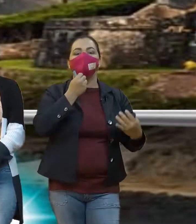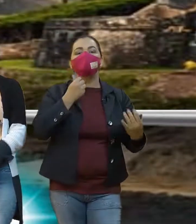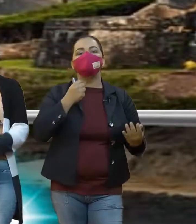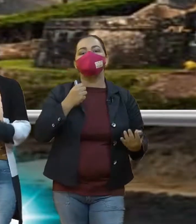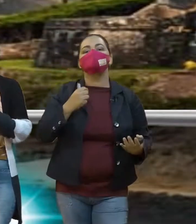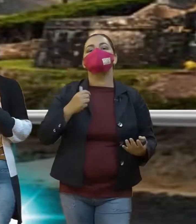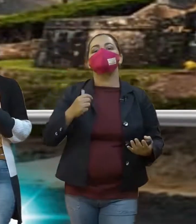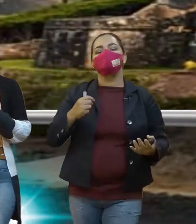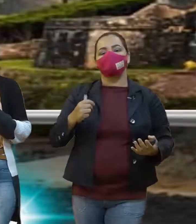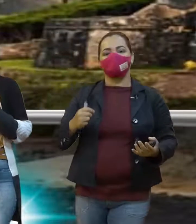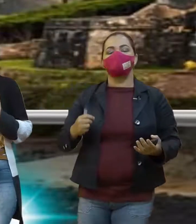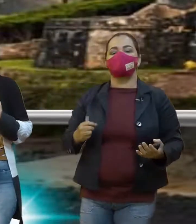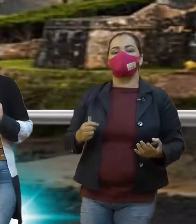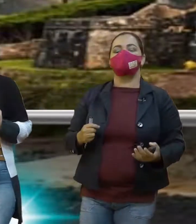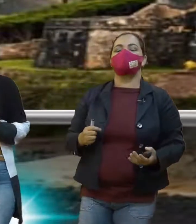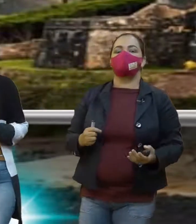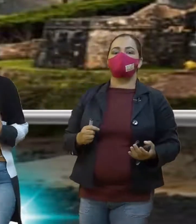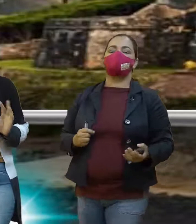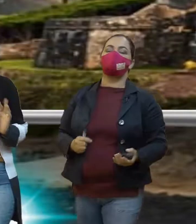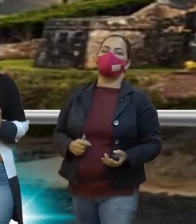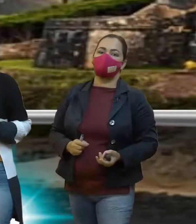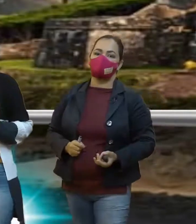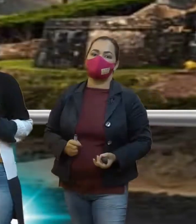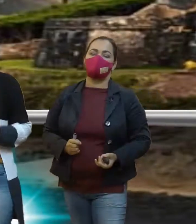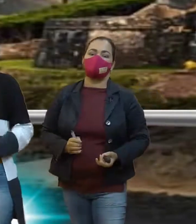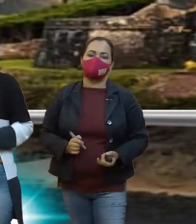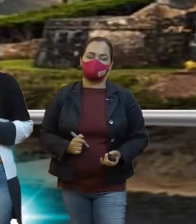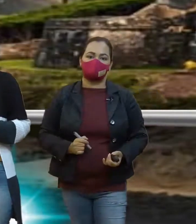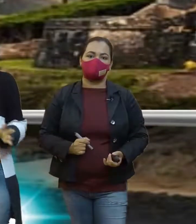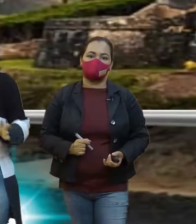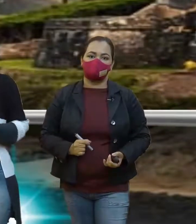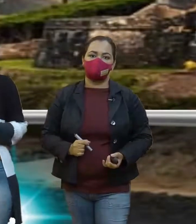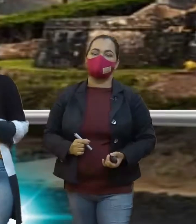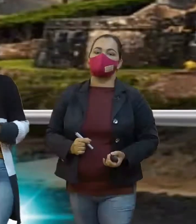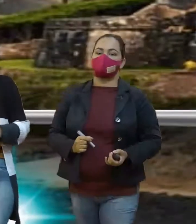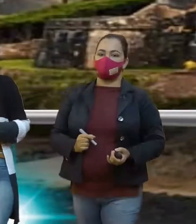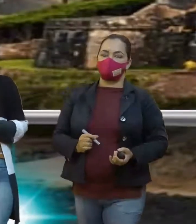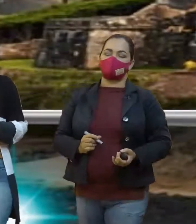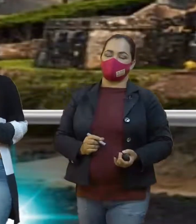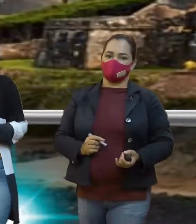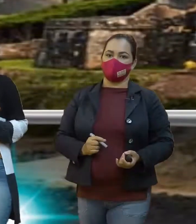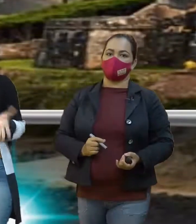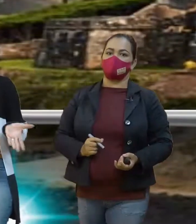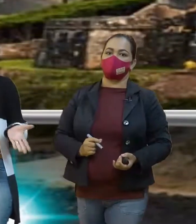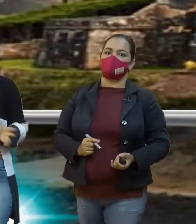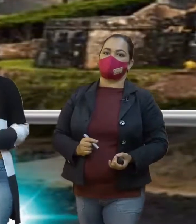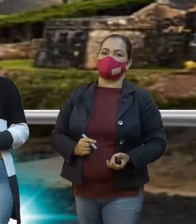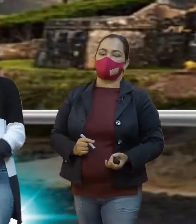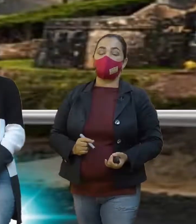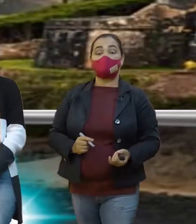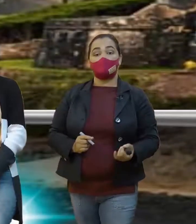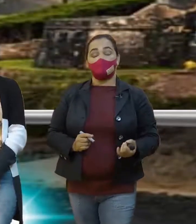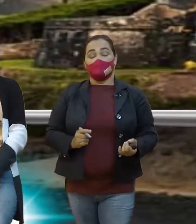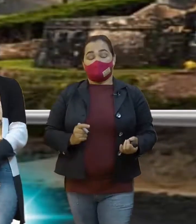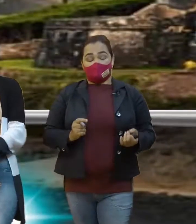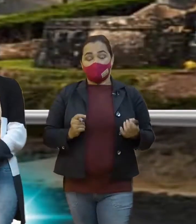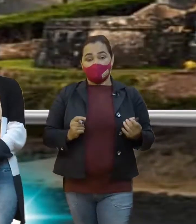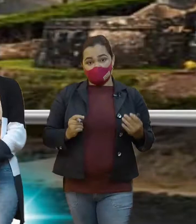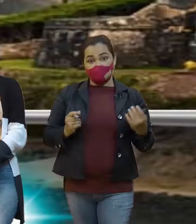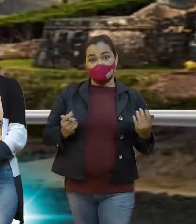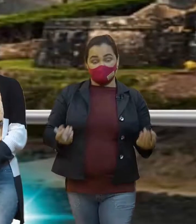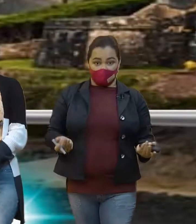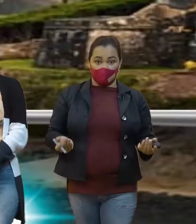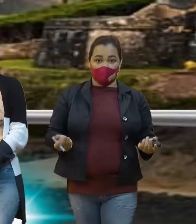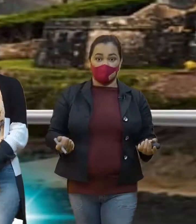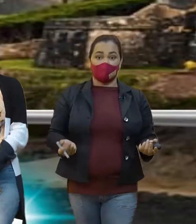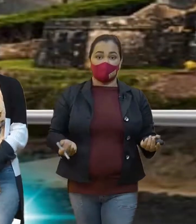né? Financeiramente, a princípio seria uma dependência financeira. Dos Estados Unidos. Isso. A